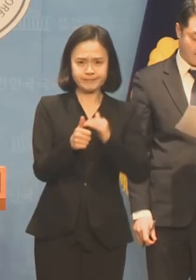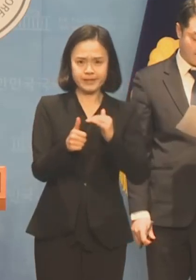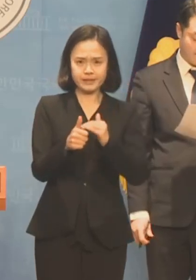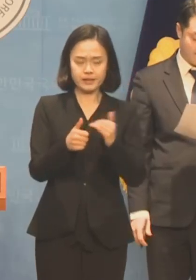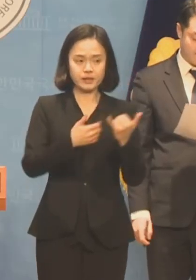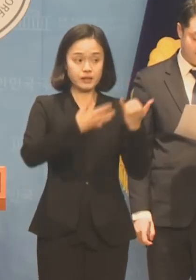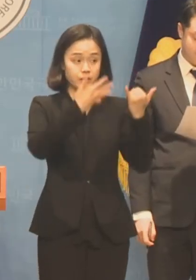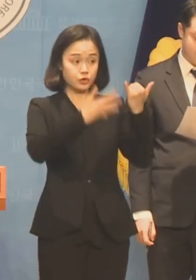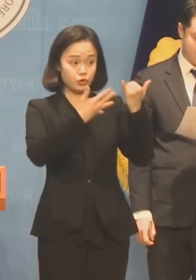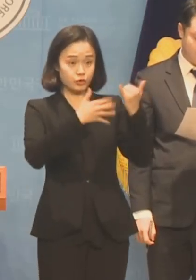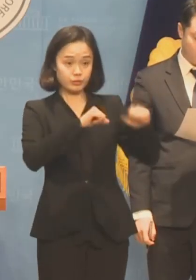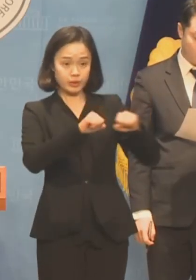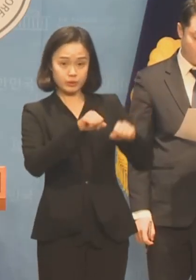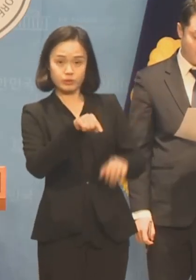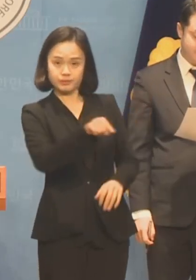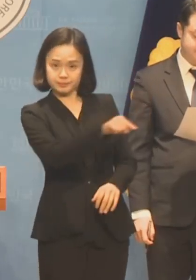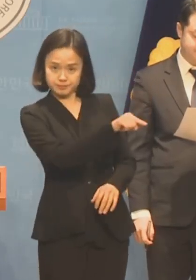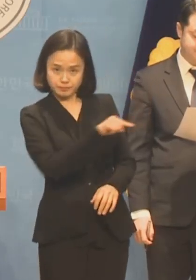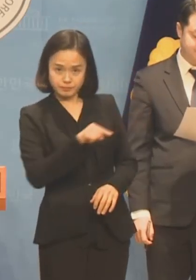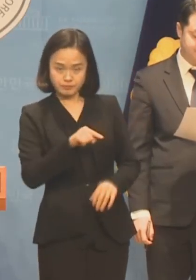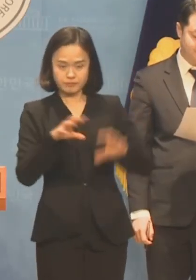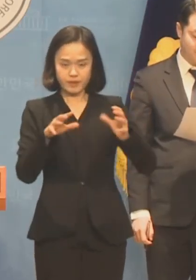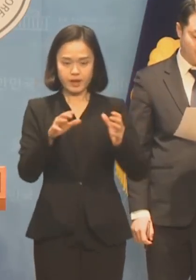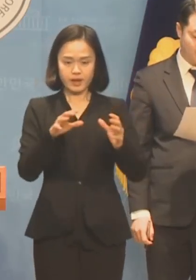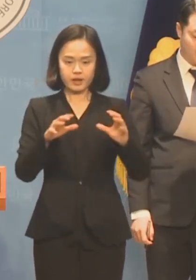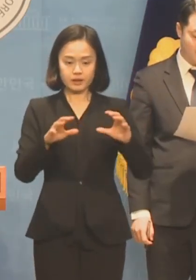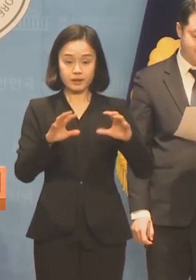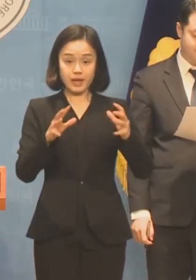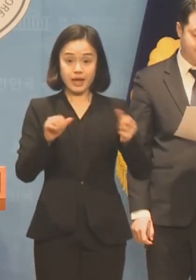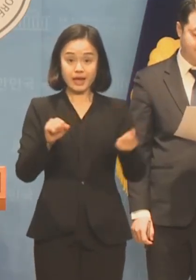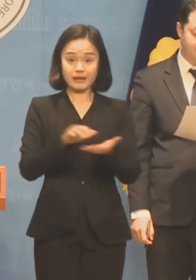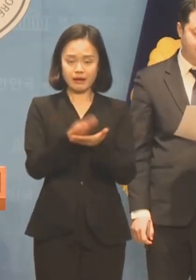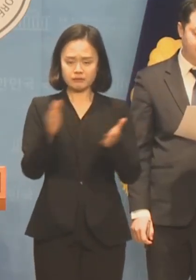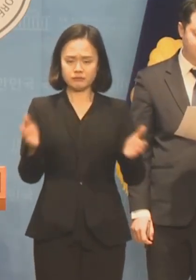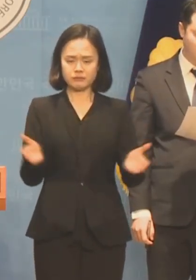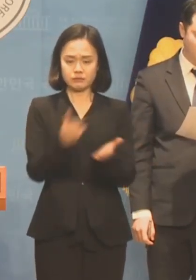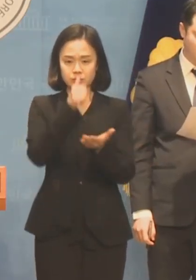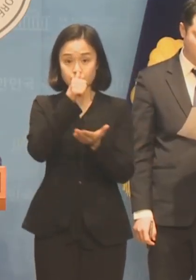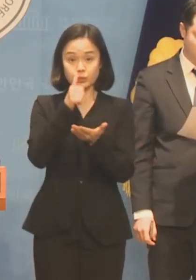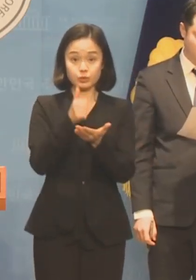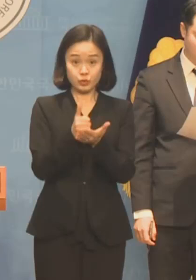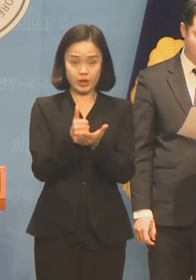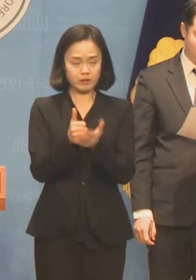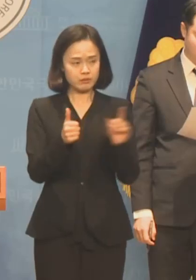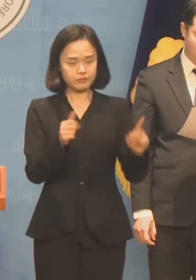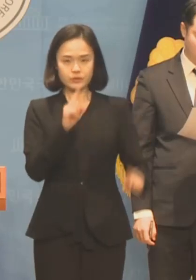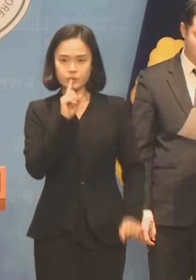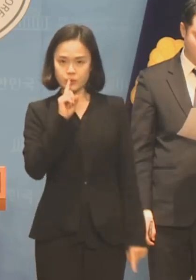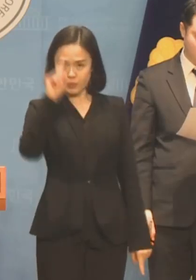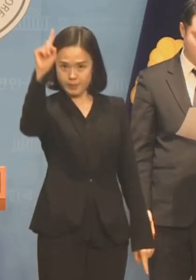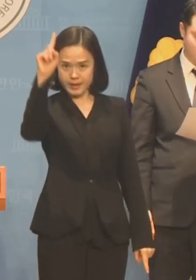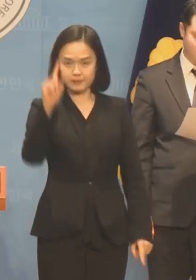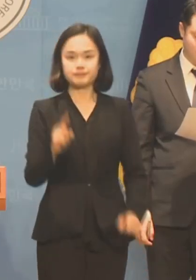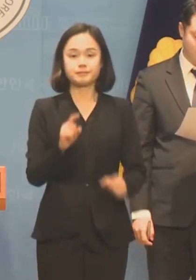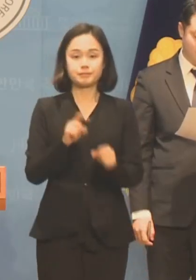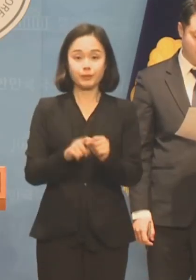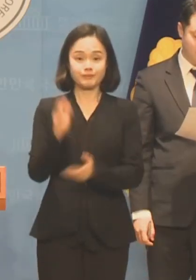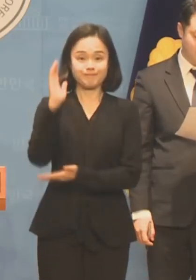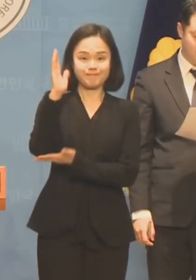선전죄로 경찰에 고발하고자 합니다. 그 내용을 양문석 의원님께서 말씀해 주시겠습니다.